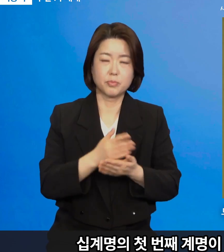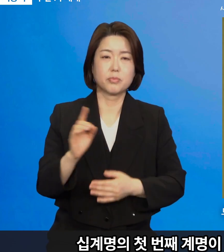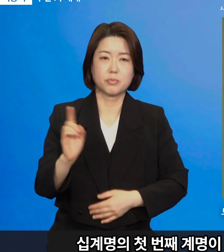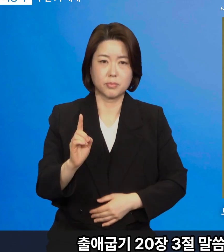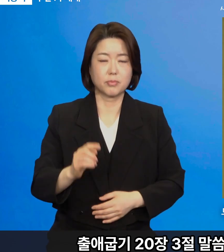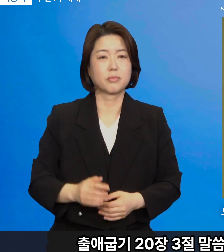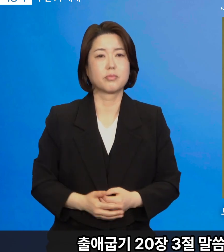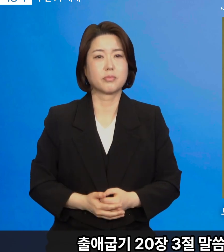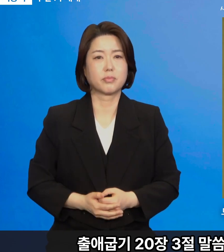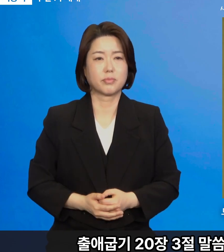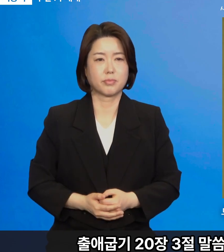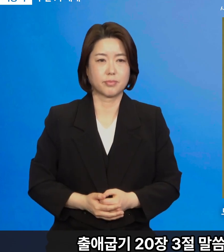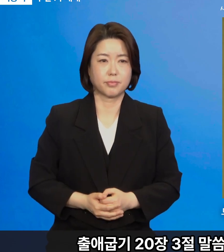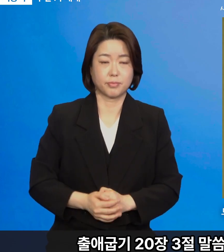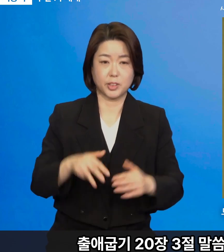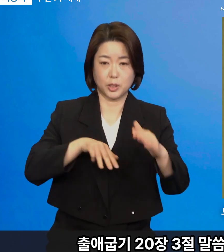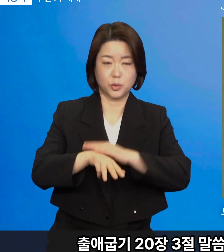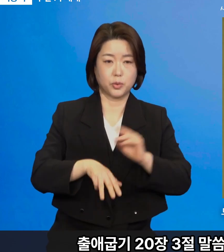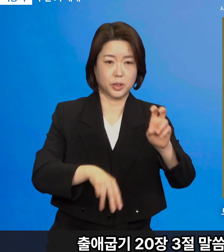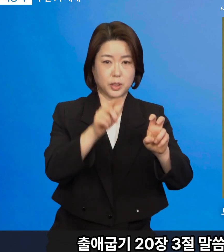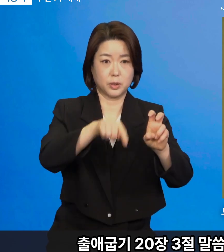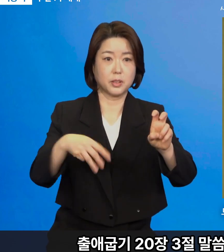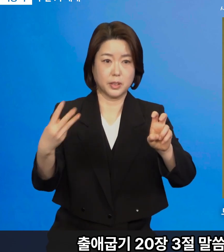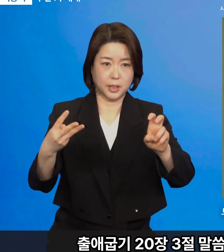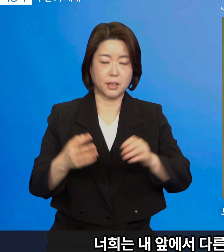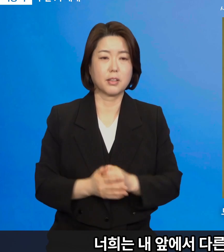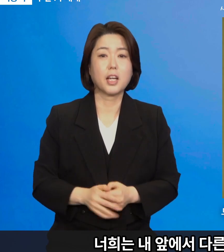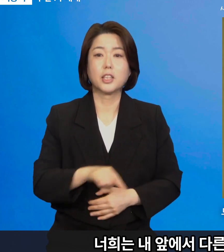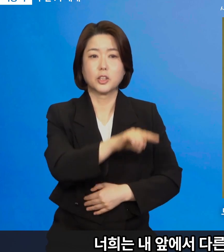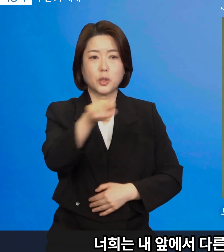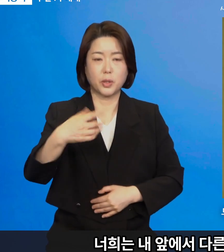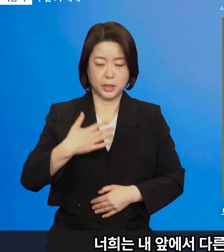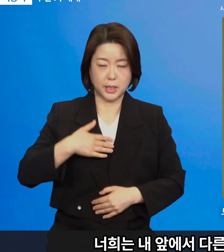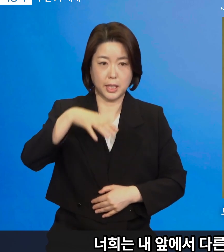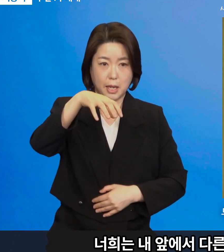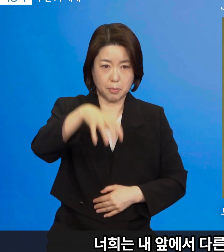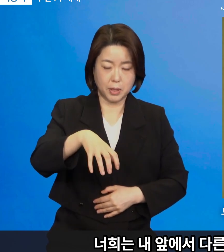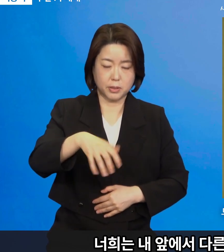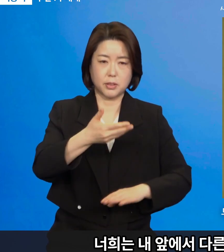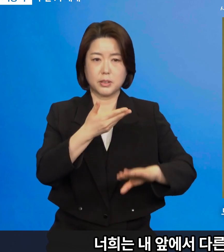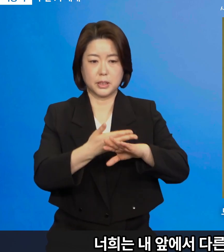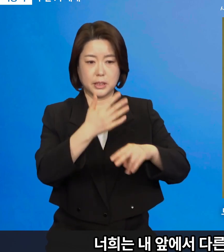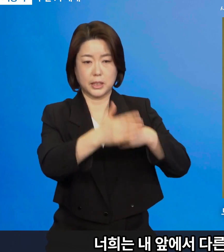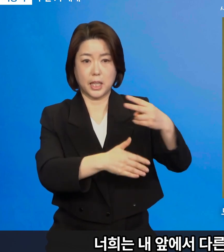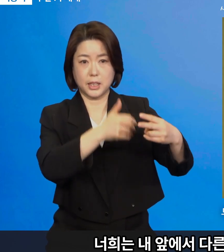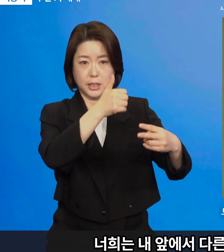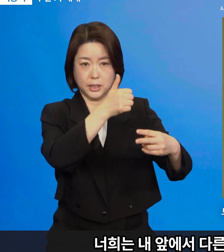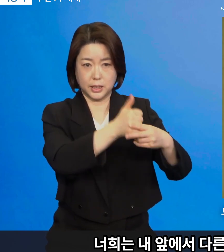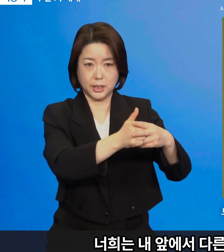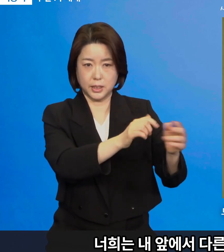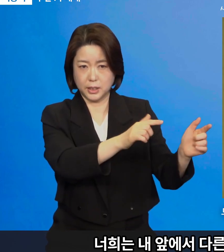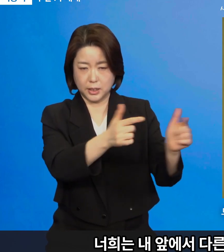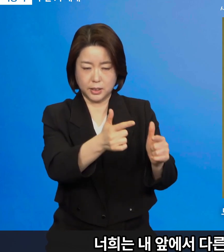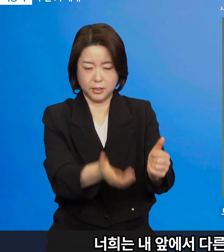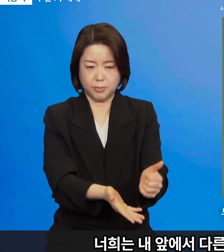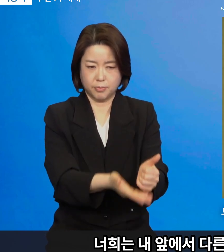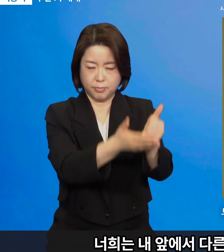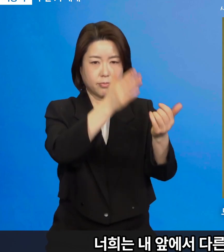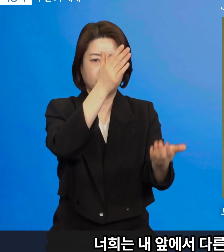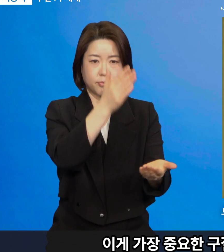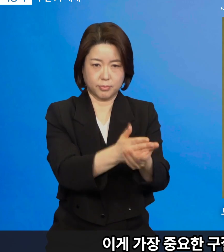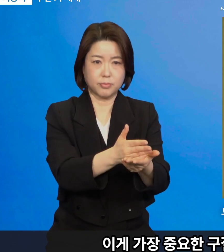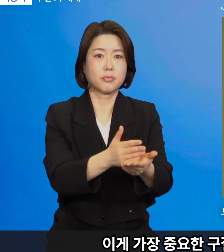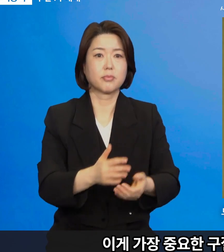무엇이죠? 출애굽기 20장 3절 말씀을 함께 읽겠습니다. 시작. 너희는 내 앞에서 다른 신들을 섬기지